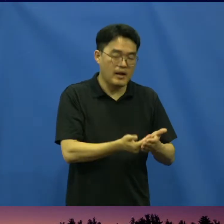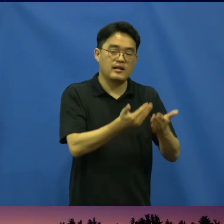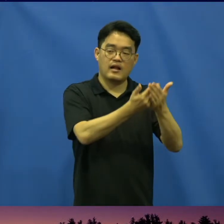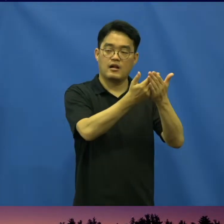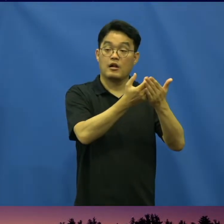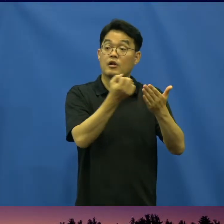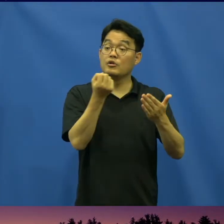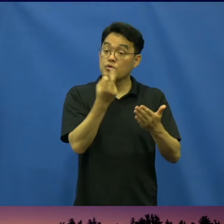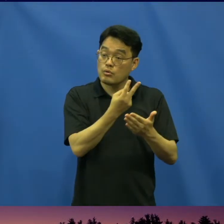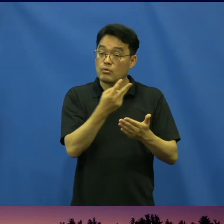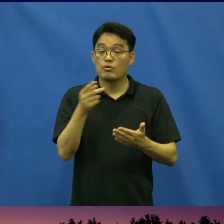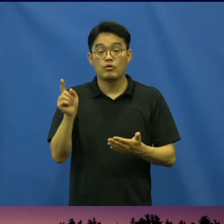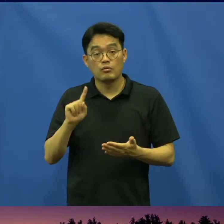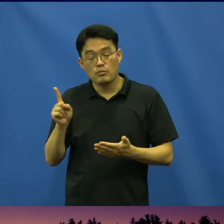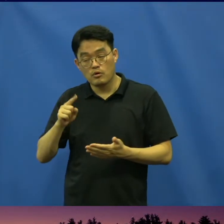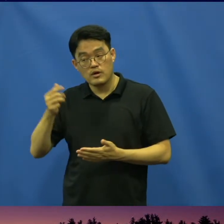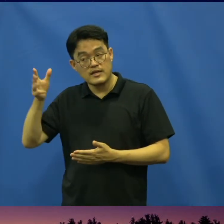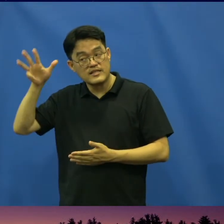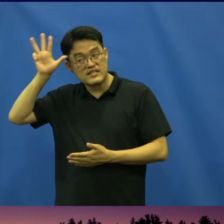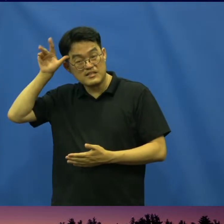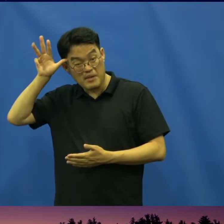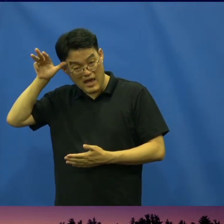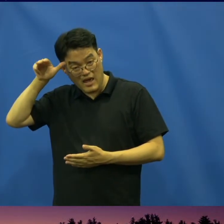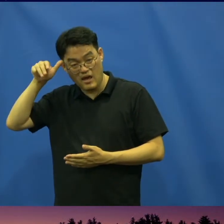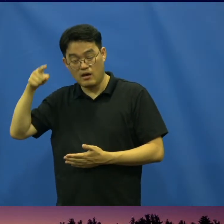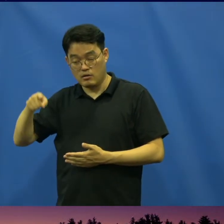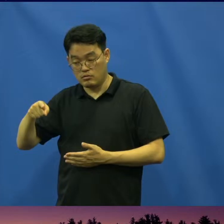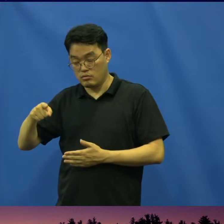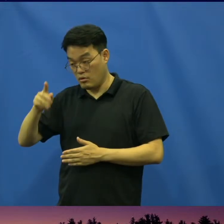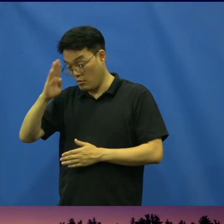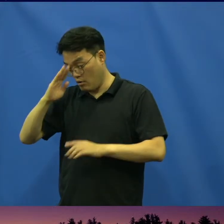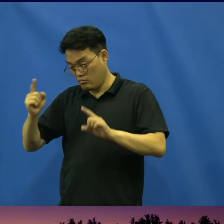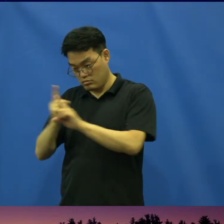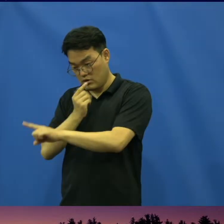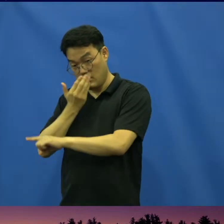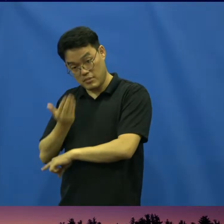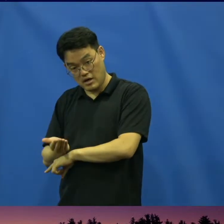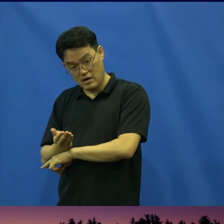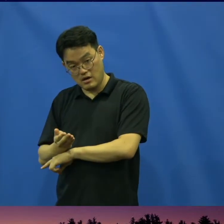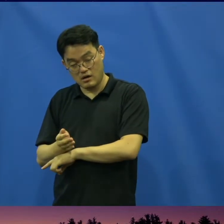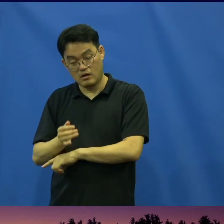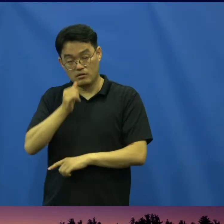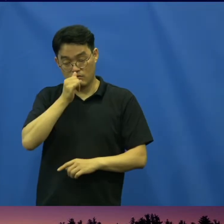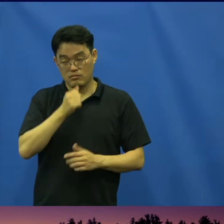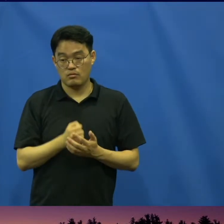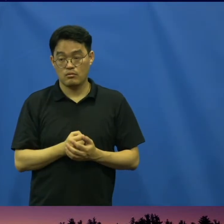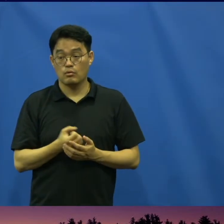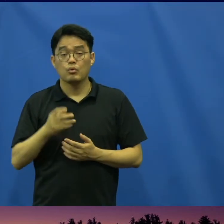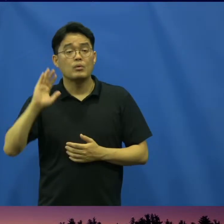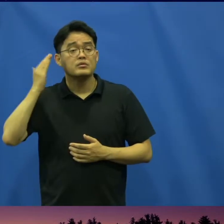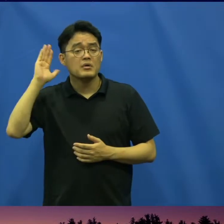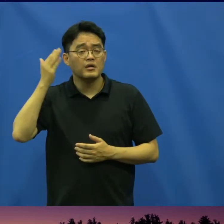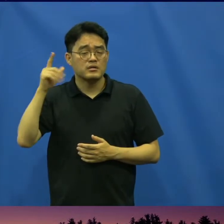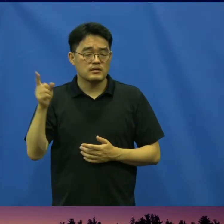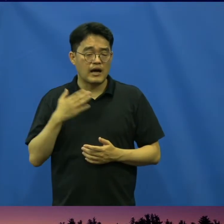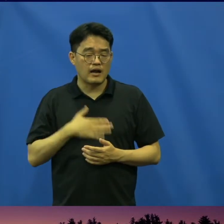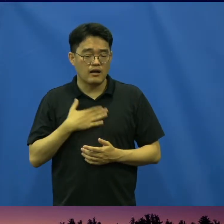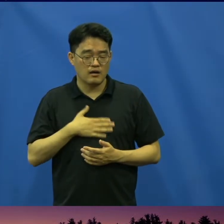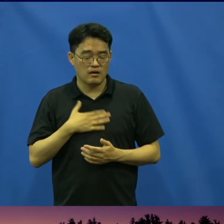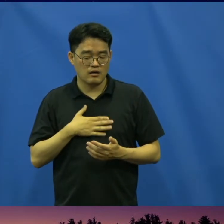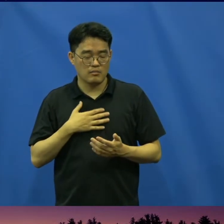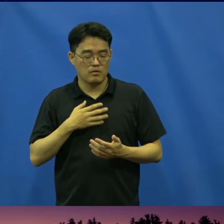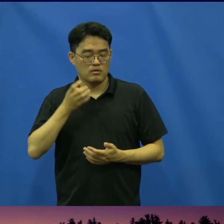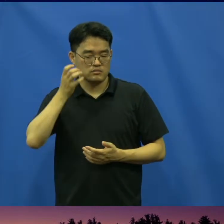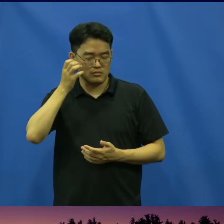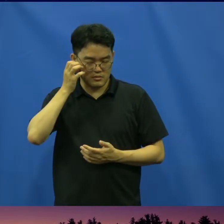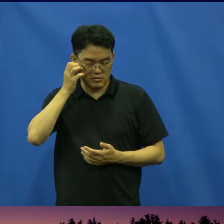될지. 요즘 보이스 피싱을 하는 사람들이 AI를 이용한다고 그래요. AI 시대에 무슨 일이 날지 알 수 없어요. 선한 사람이 AI를 사용하는